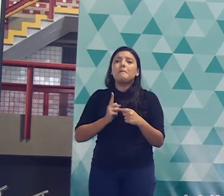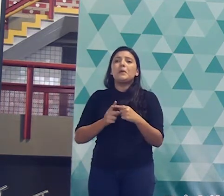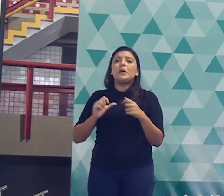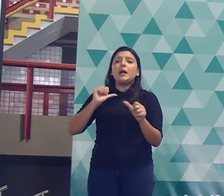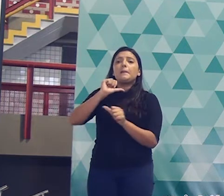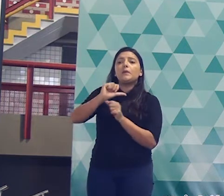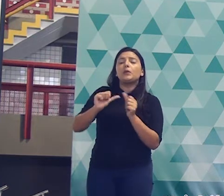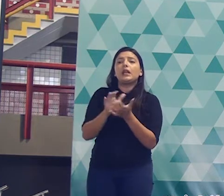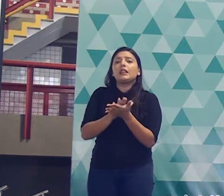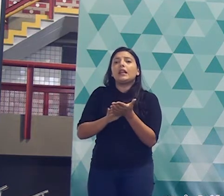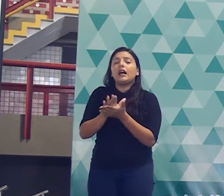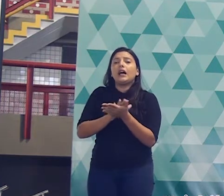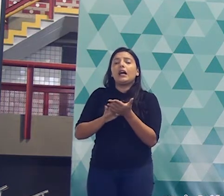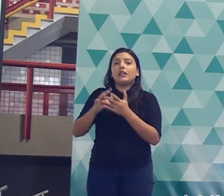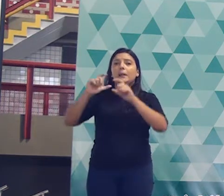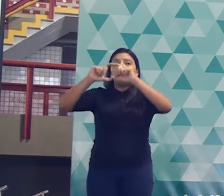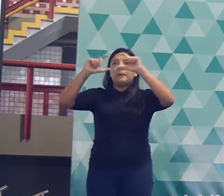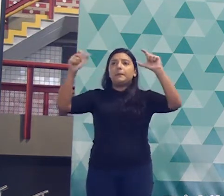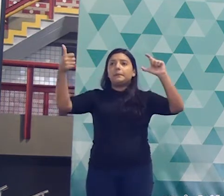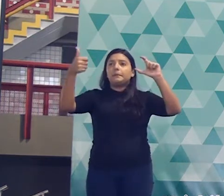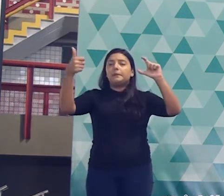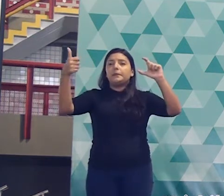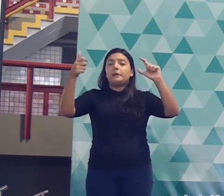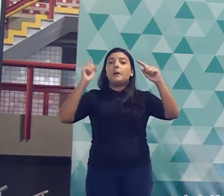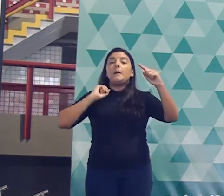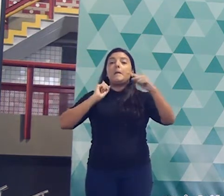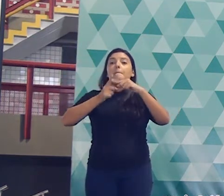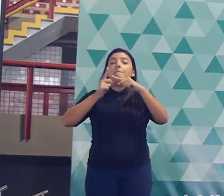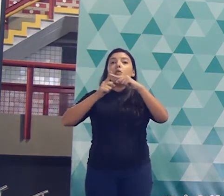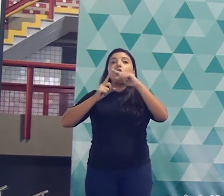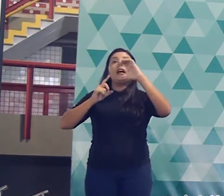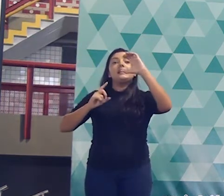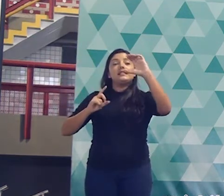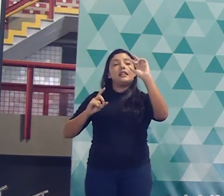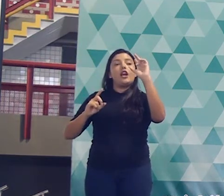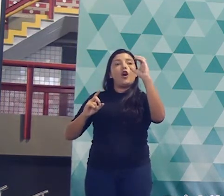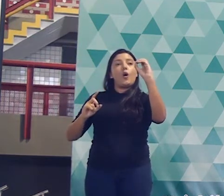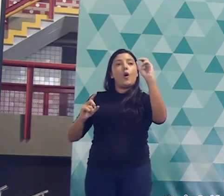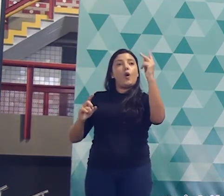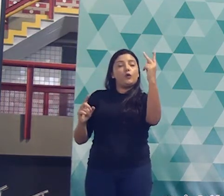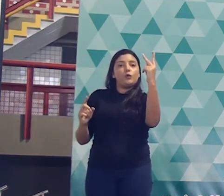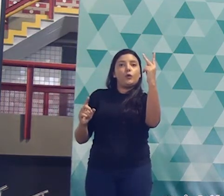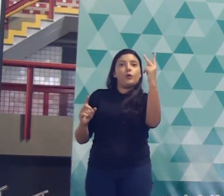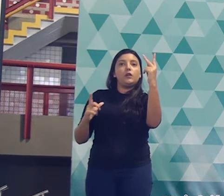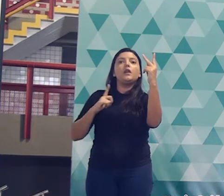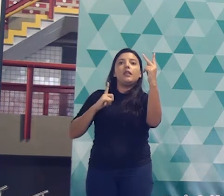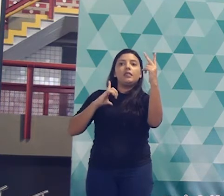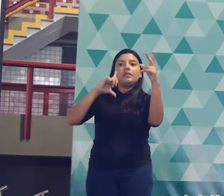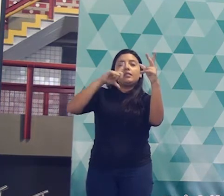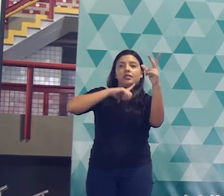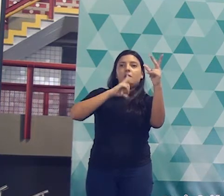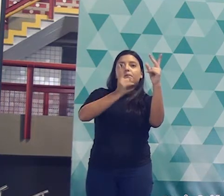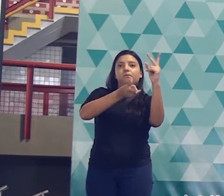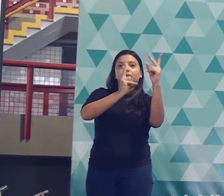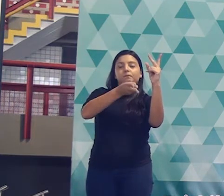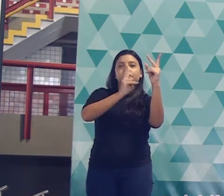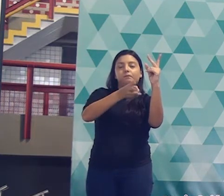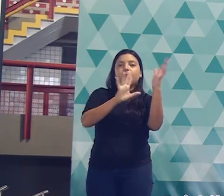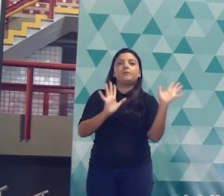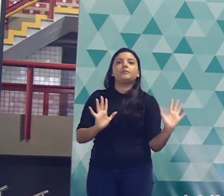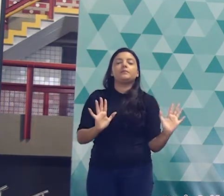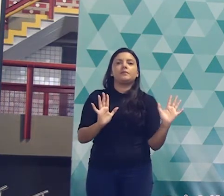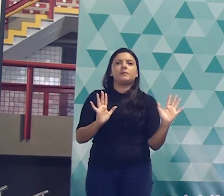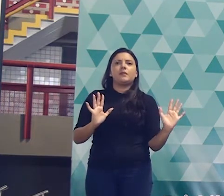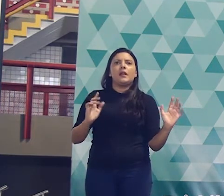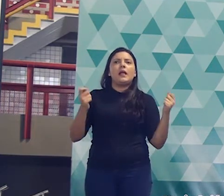na primeira reação? Porque o CO2 que eu quero do lado do produto já está do lado do produto. Não se assustem, por